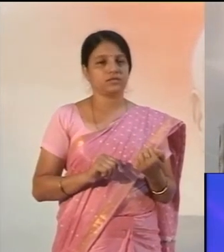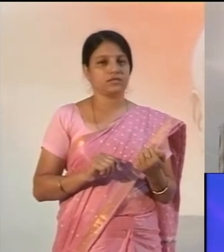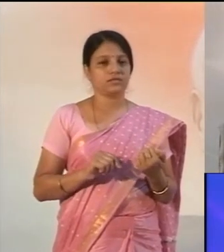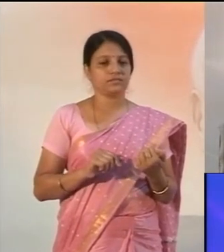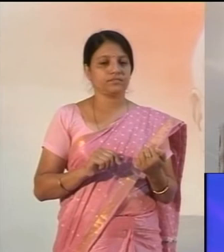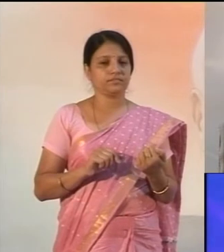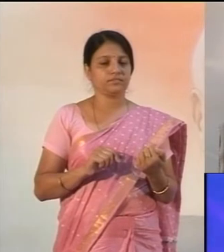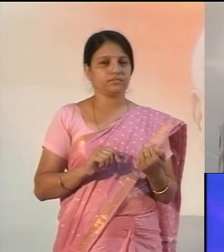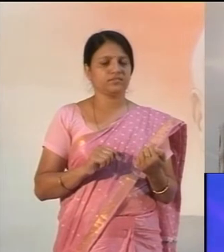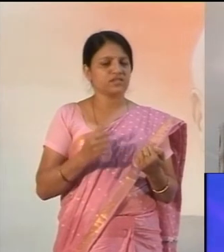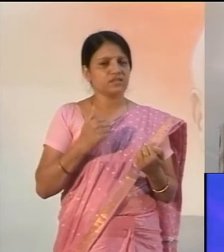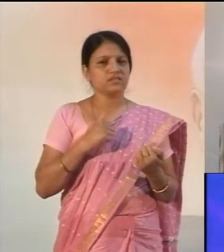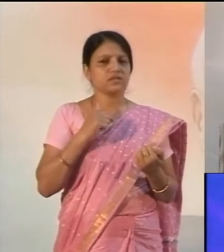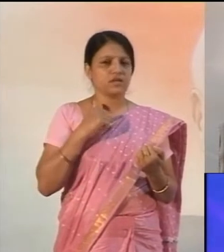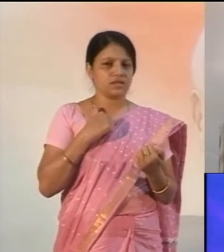शायद मेरी याद